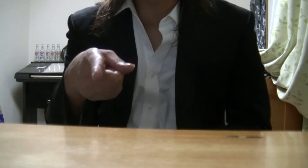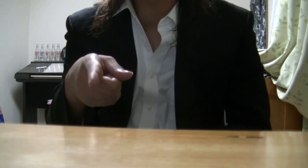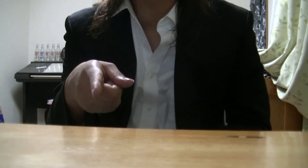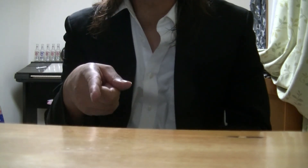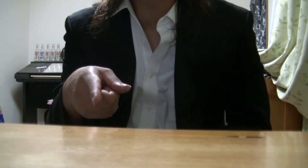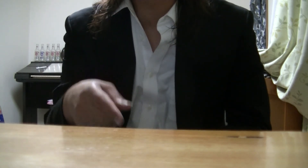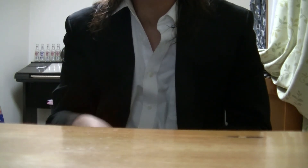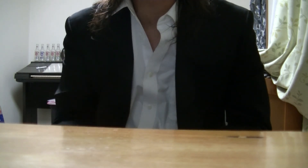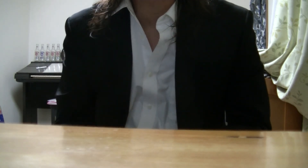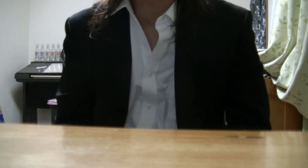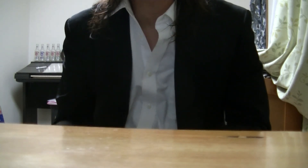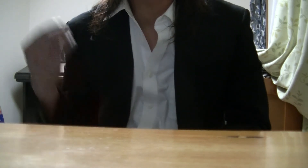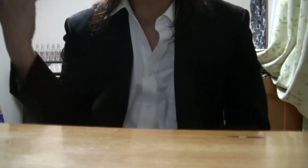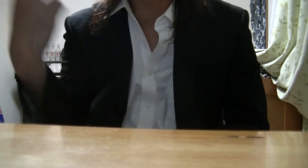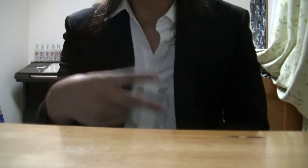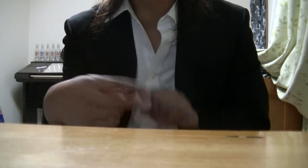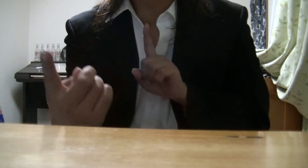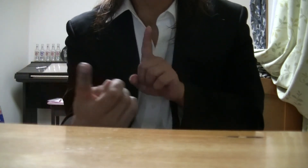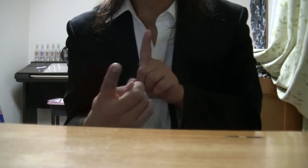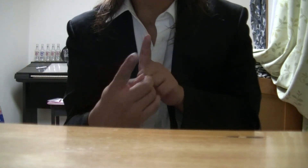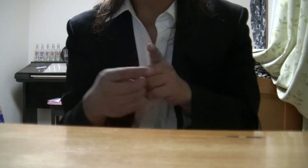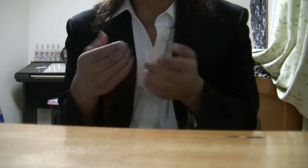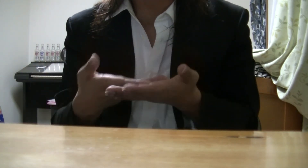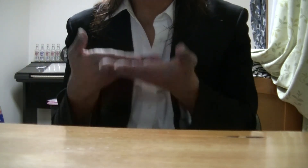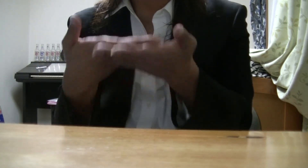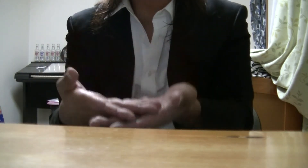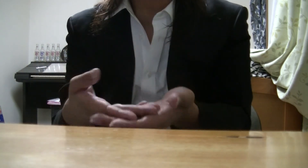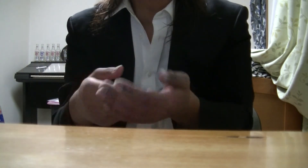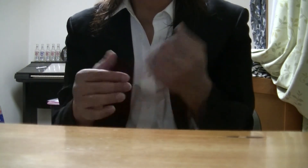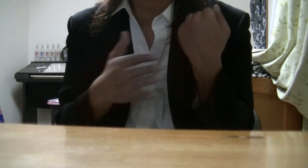が、また会いたくなるサービスの極意、